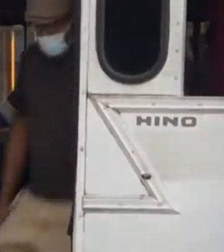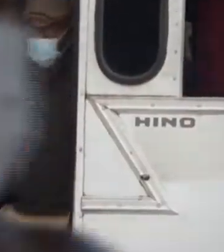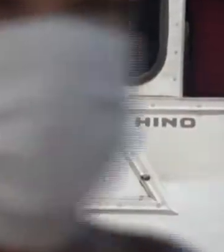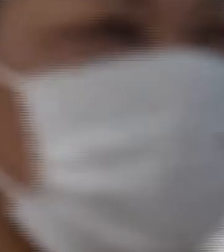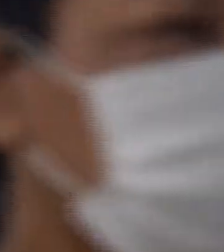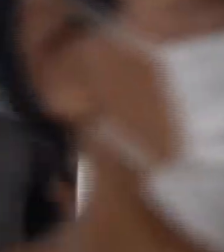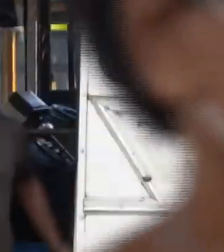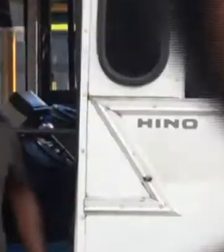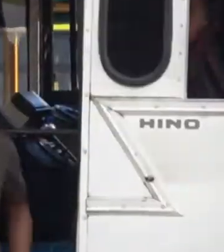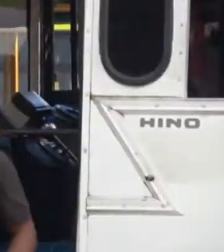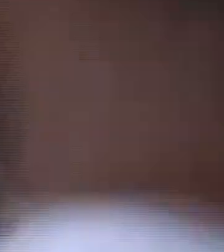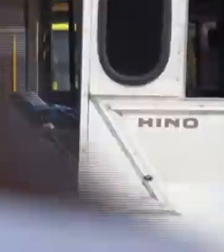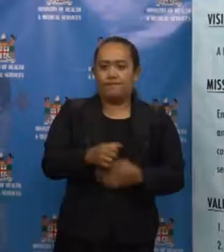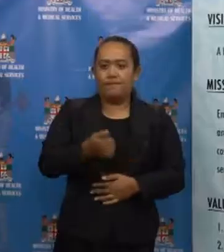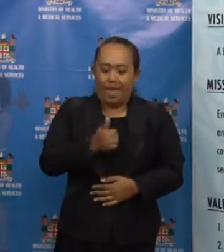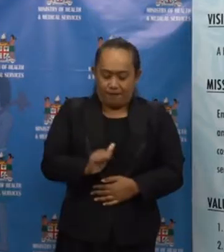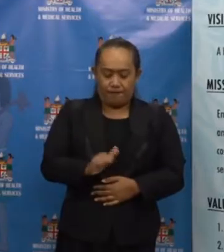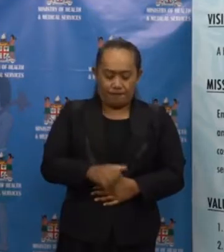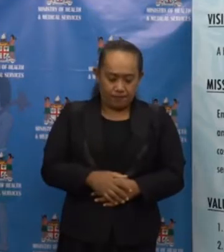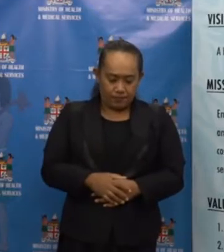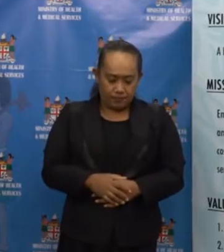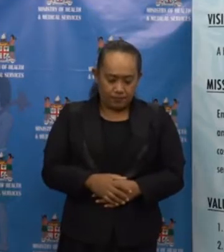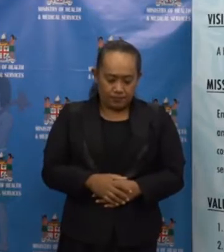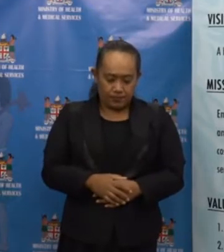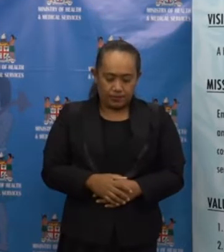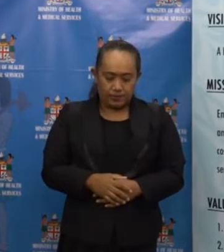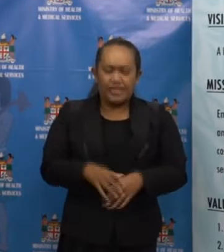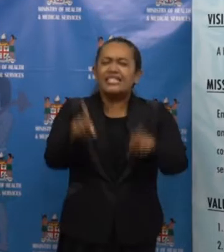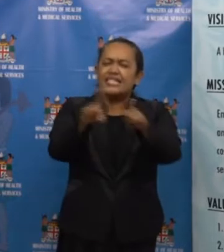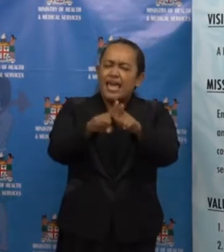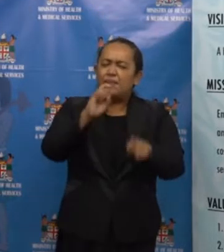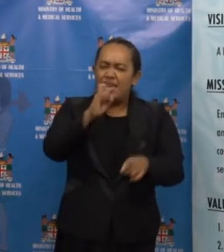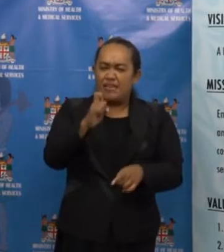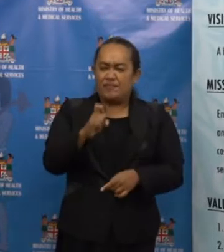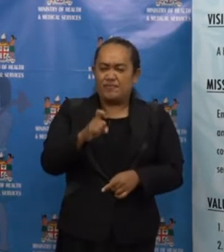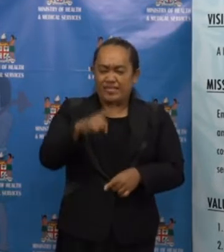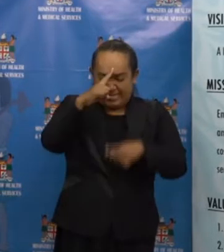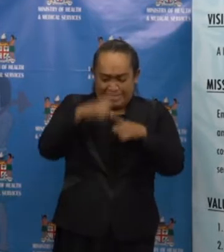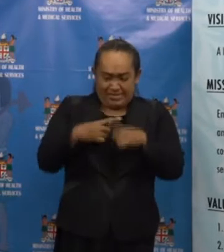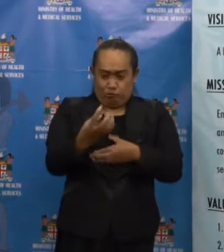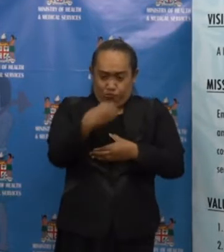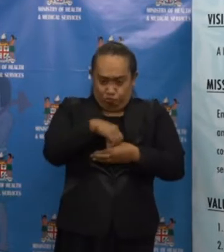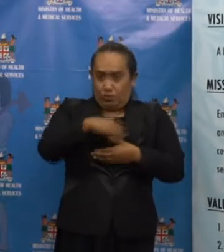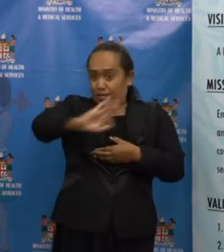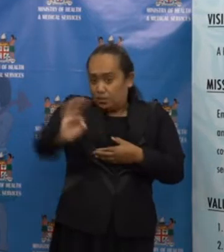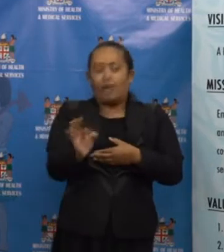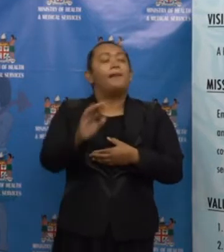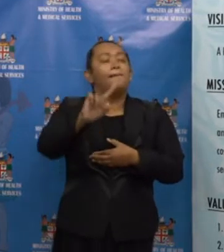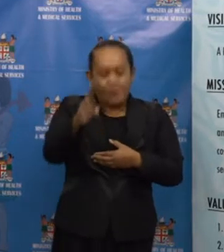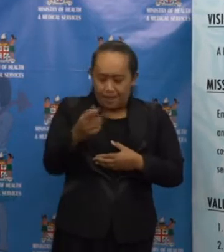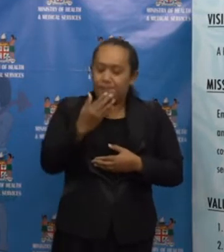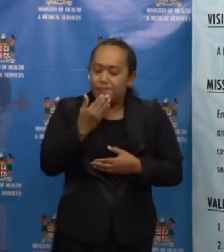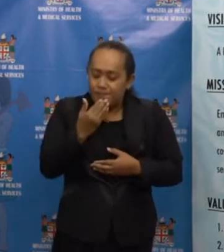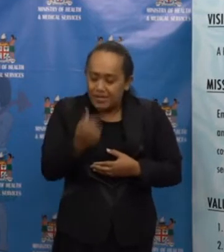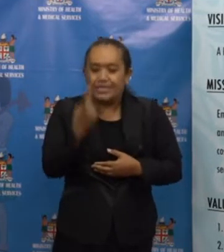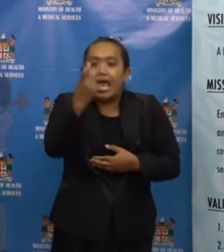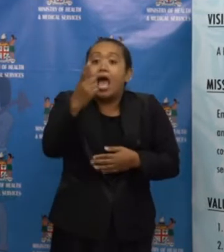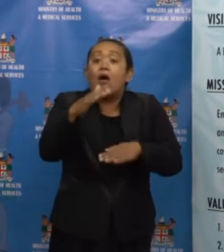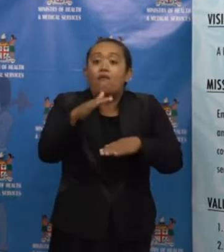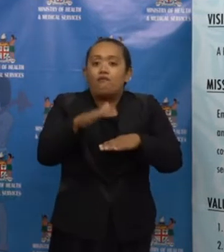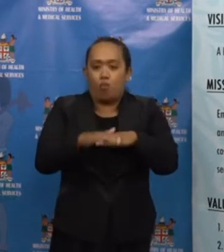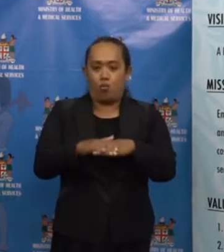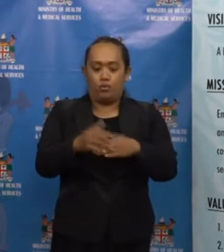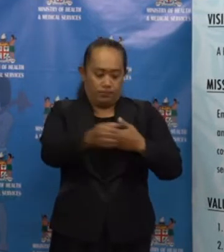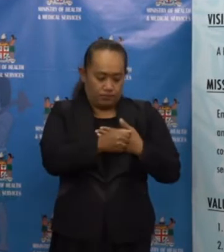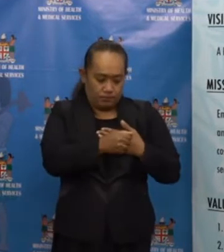baka ombokotaki na COVID-19 e na nonda vanua. Na tamba nimbula e samba di kaditale na singa ni kua menda tango maka na